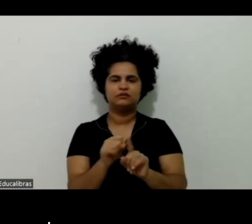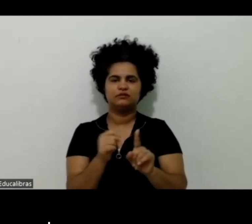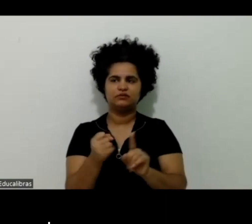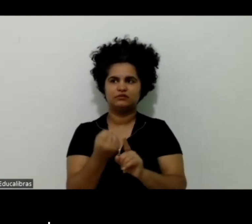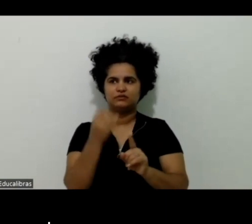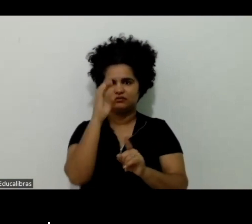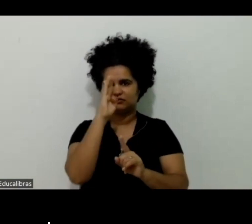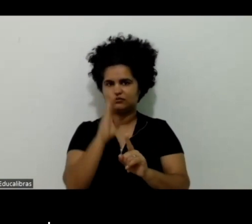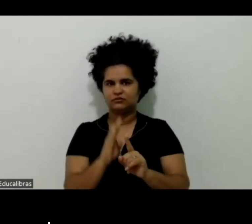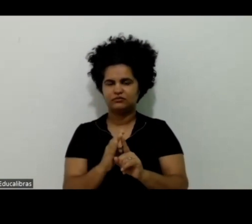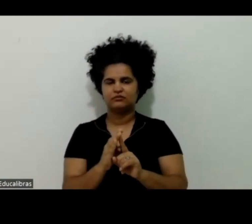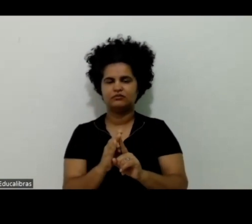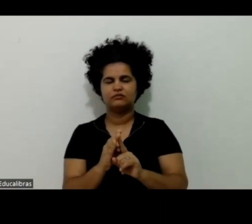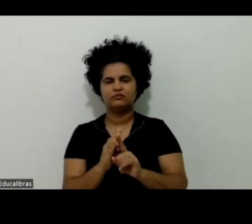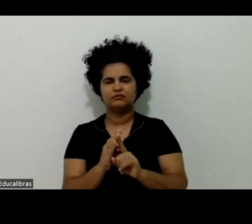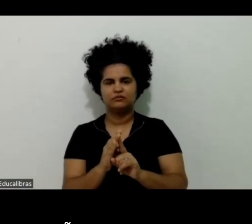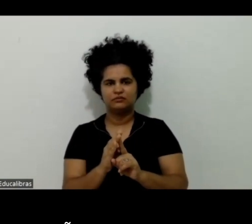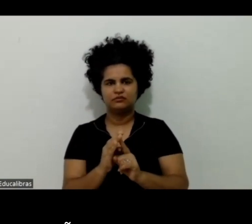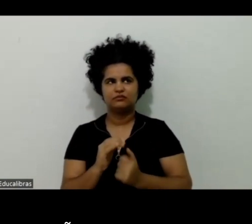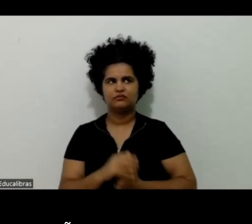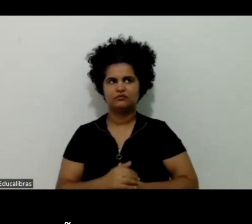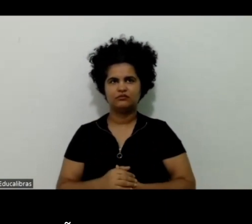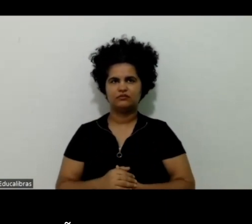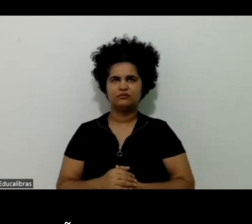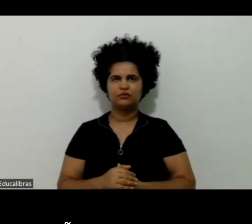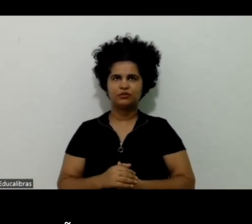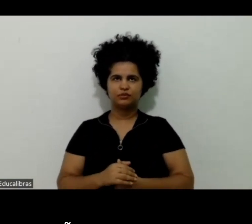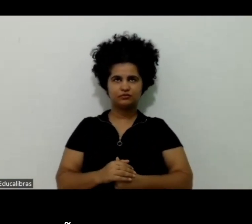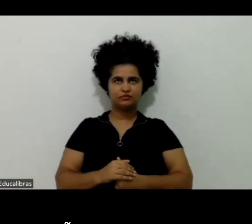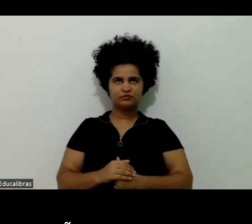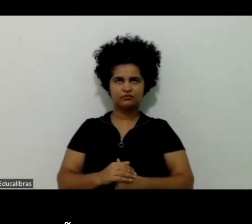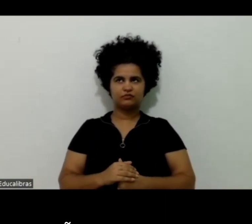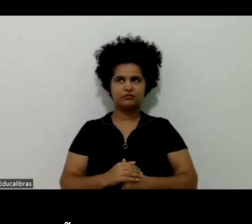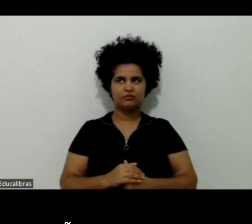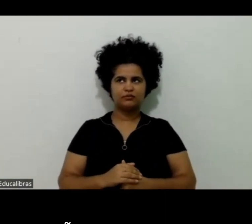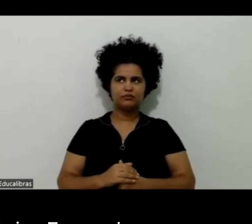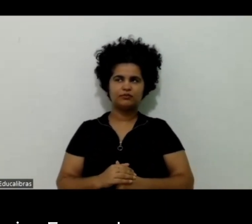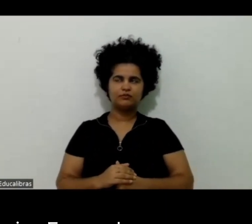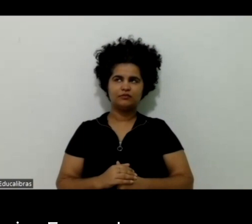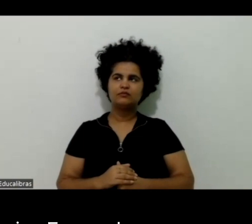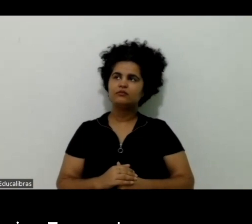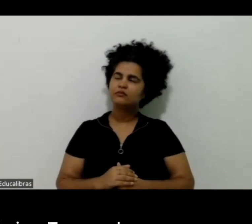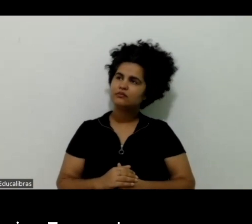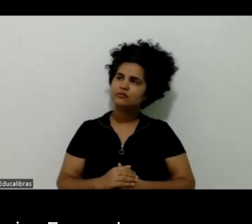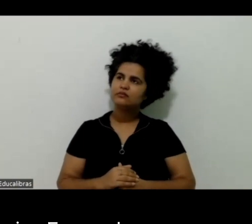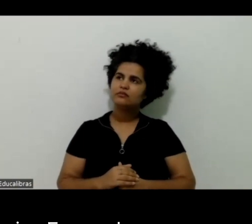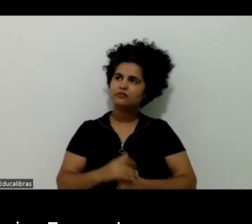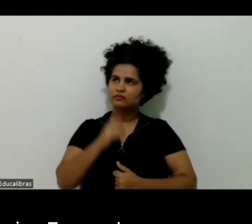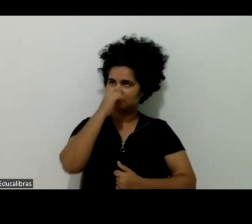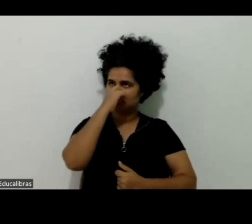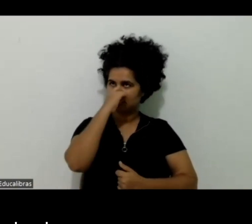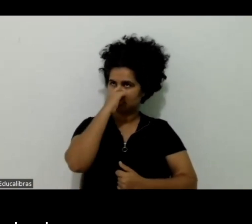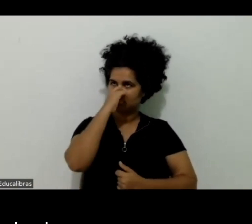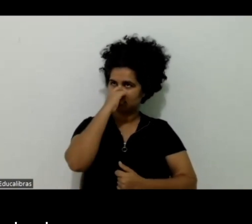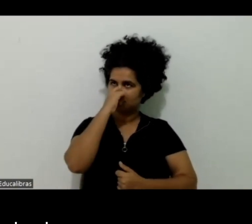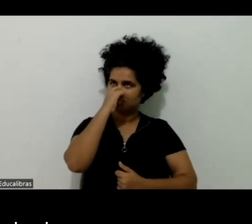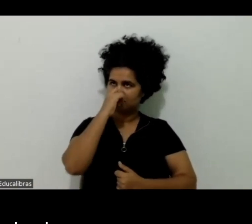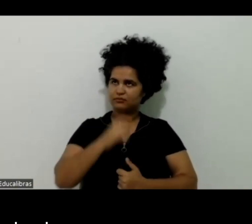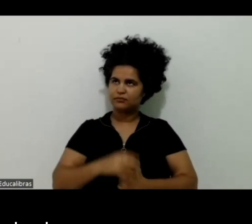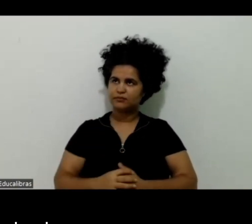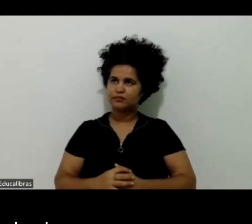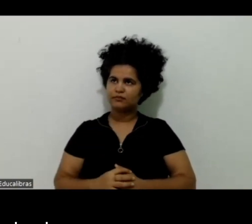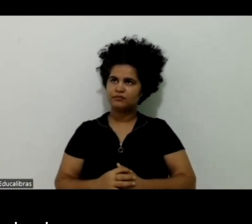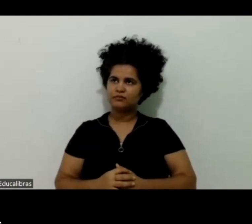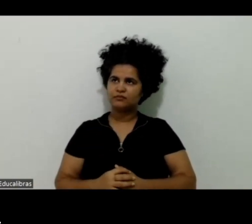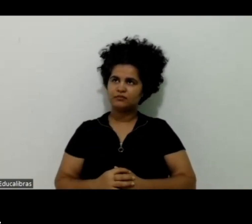esquerda, né, ou setores da esquerda, que não é as lutas anti-opressões, aí para usar o termo da Sabrina Fernandes, que fragmenta a